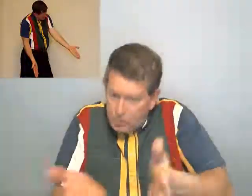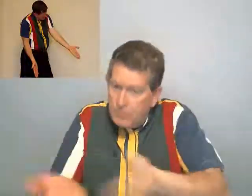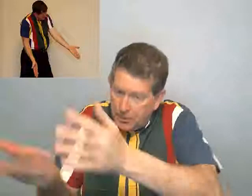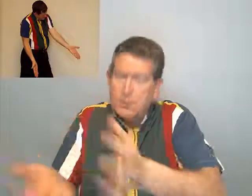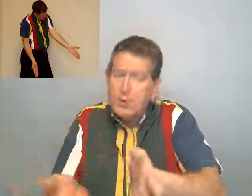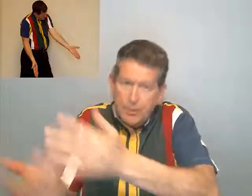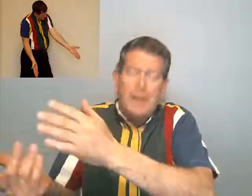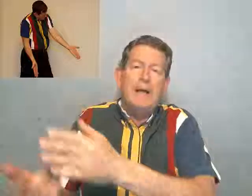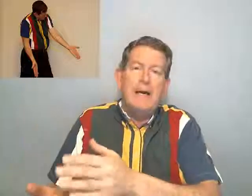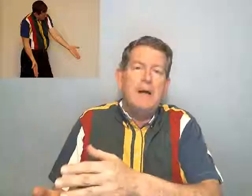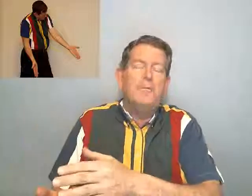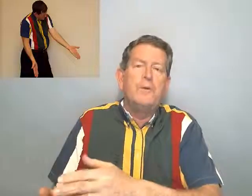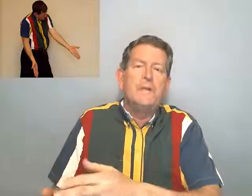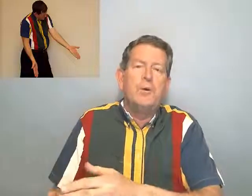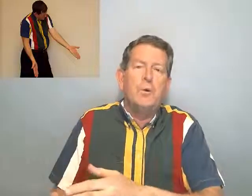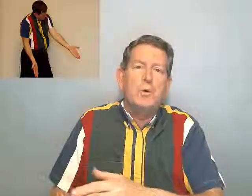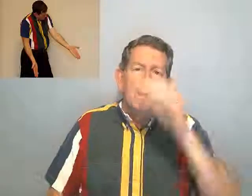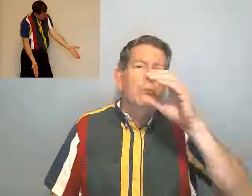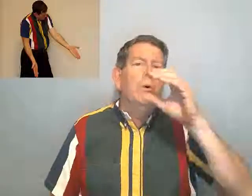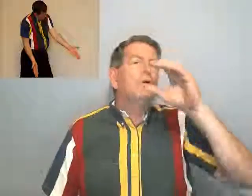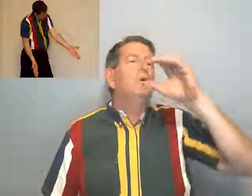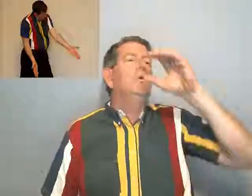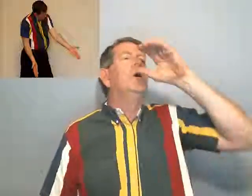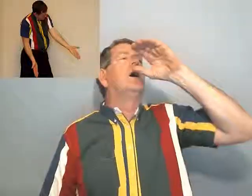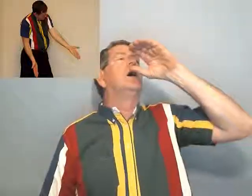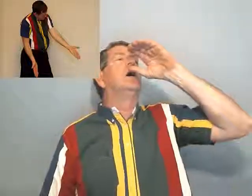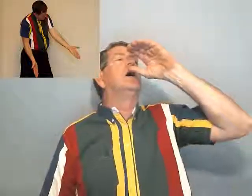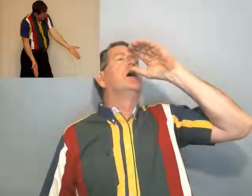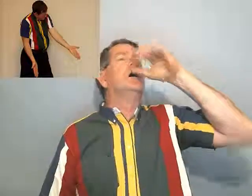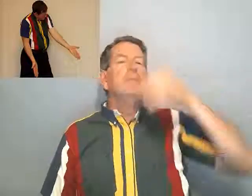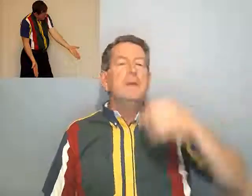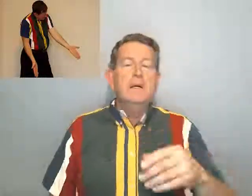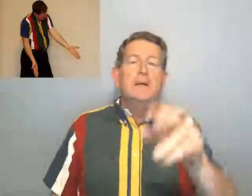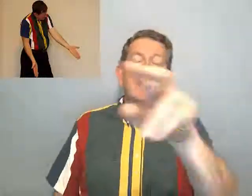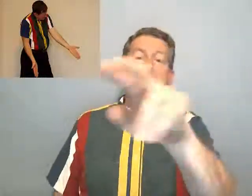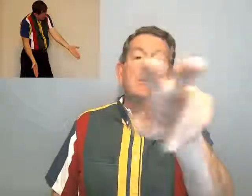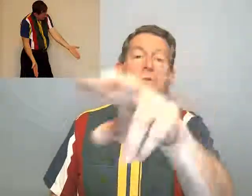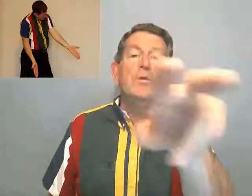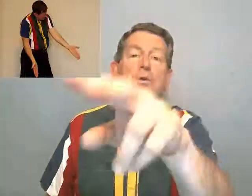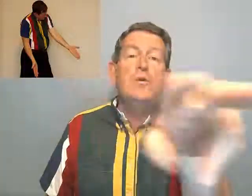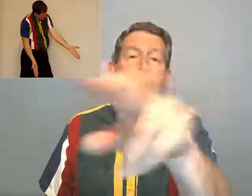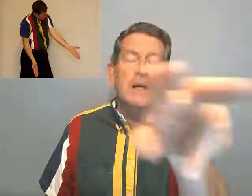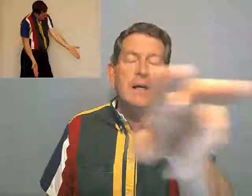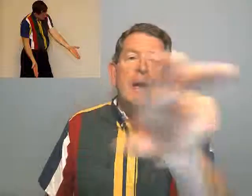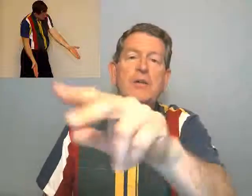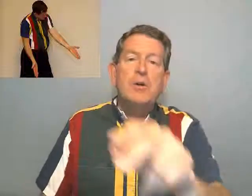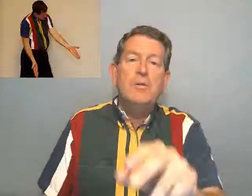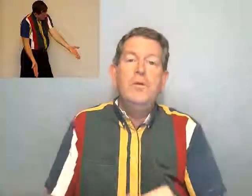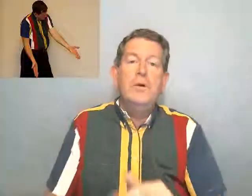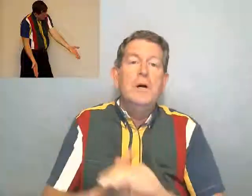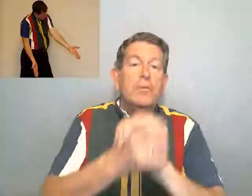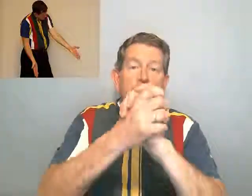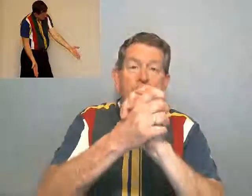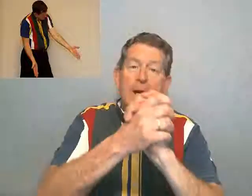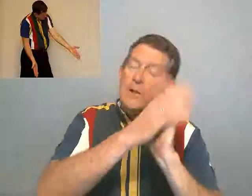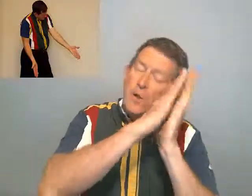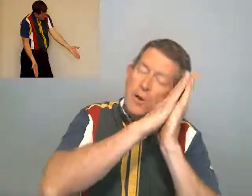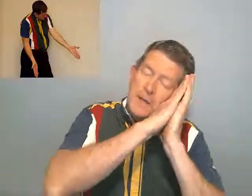peux aller à la fontaine d'eau, boire de l'eau. Est-ce que vous tous, hein, est-ce que vous voulez dormir